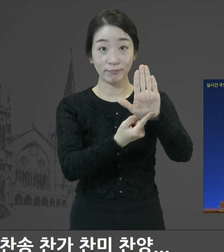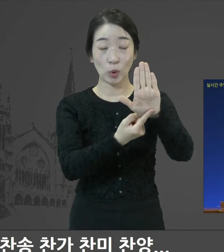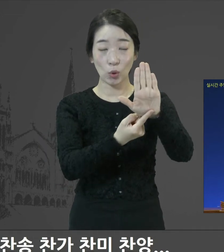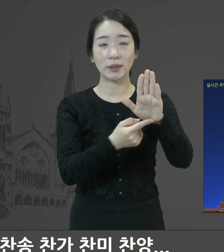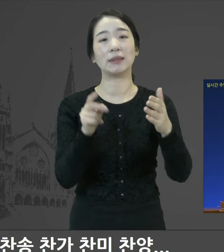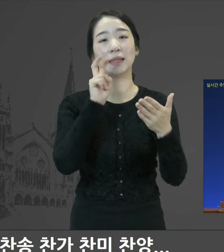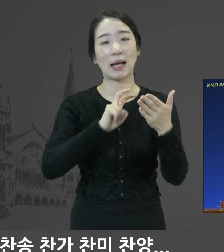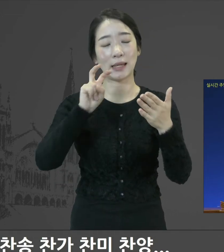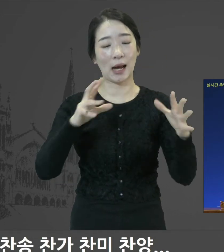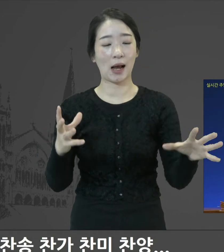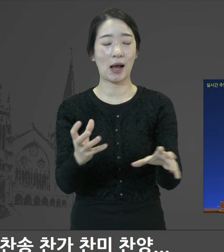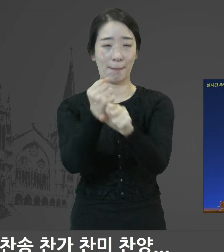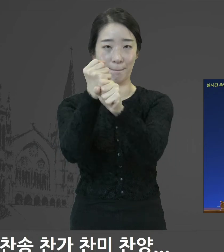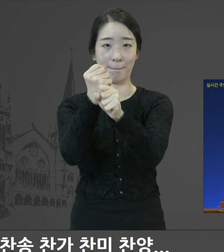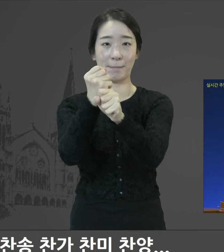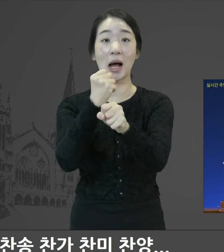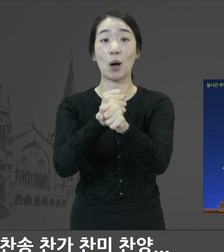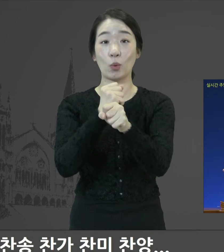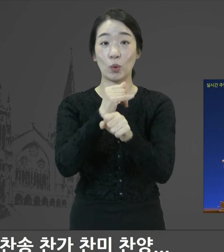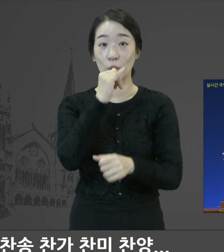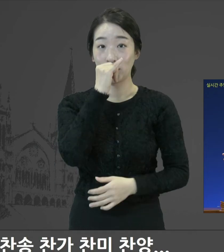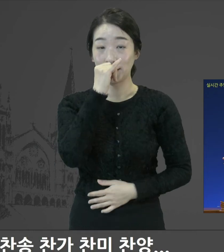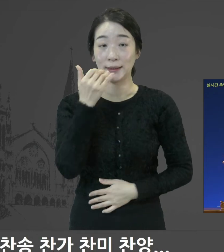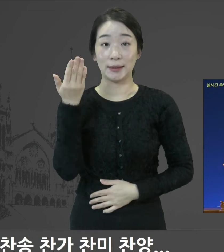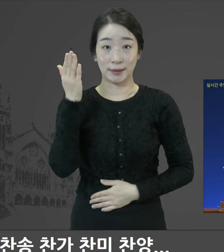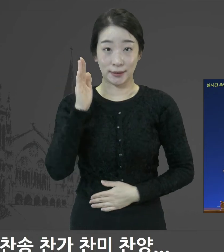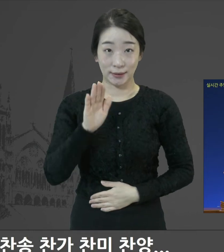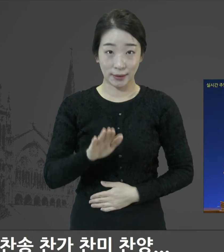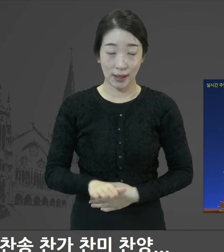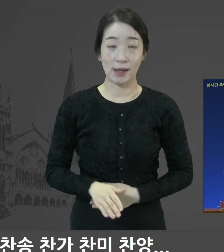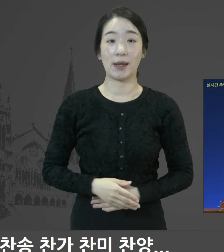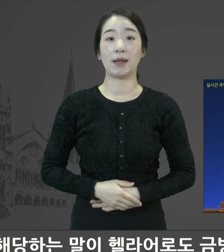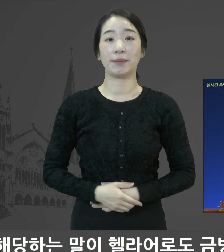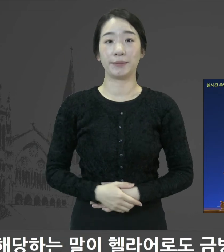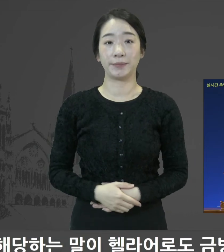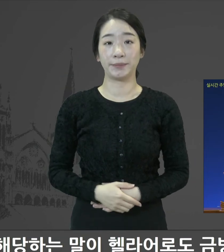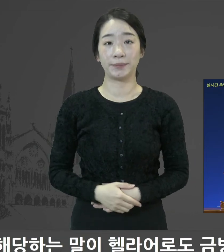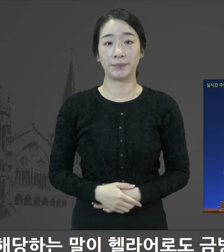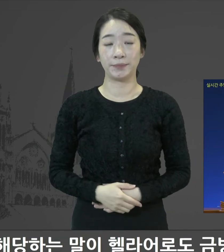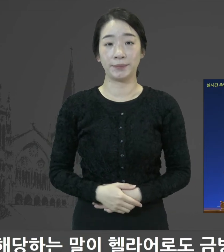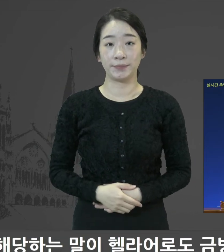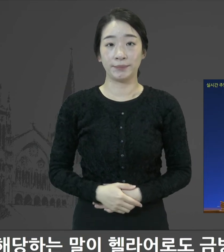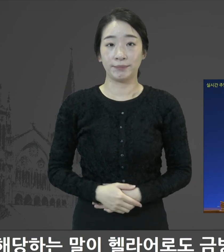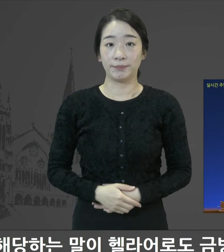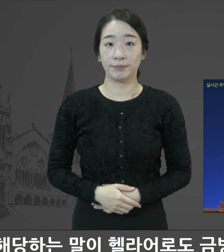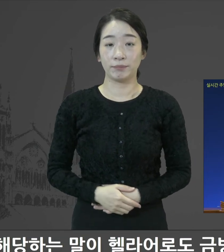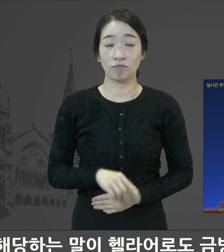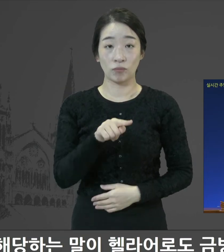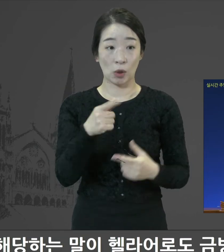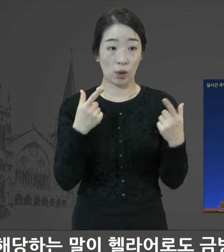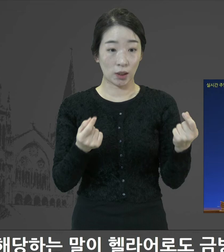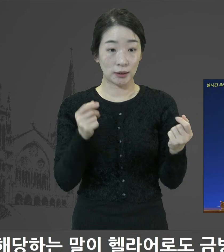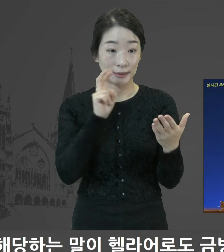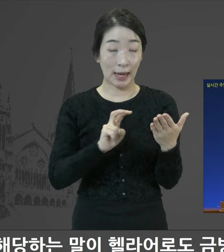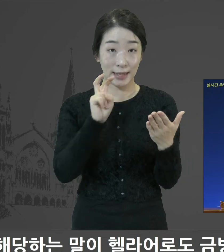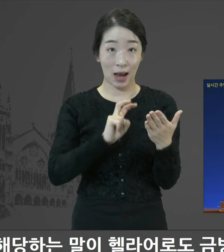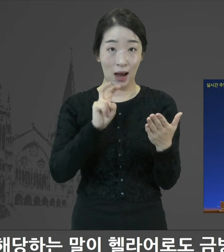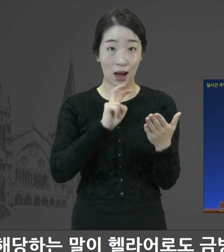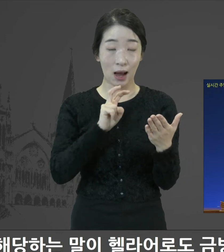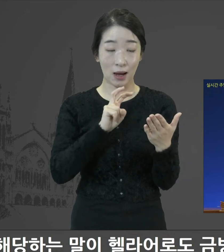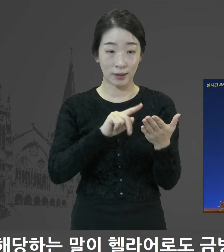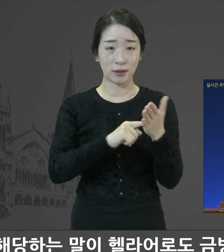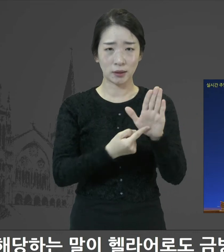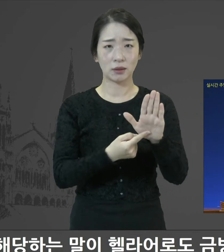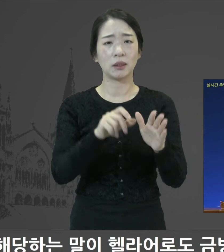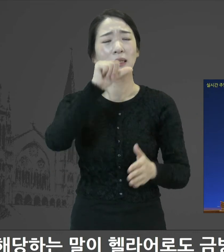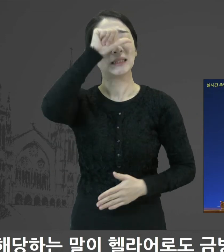이 포괄적인 단어로 이렇게 다 뭉뚱그려서 이야기할 수 있다는 거죠. 근데 여기서 말하는 찬양은 진짜